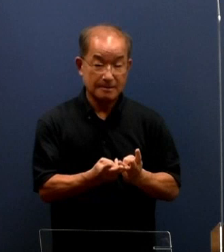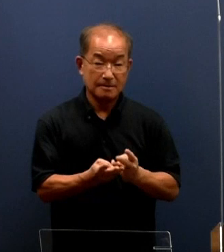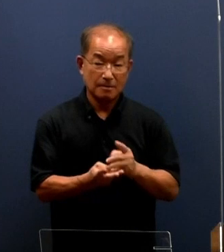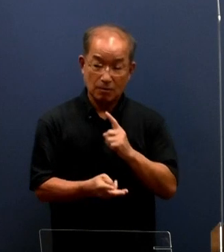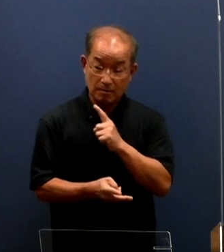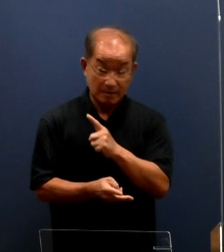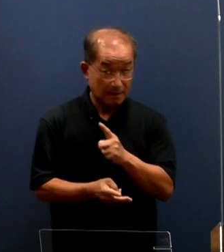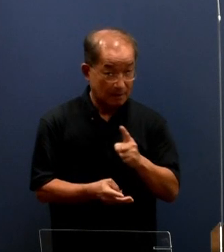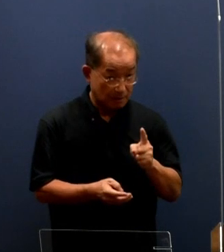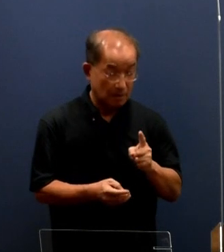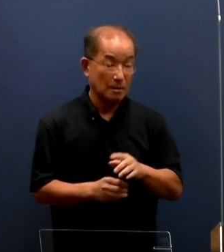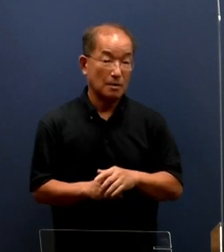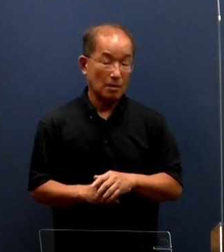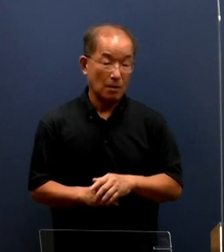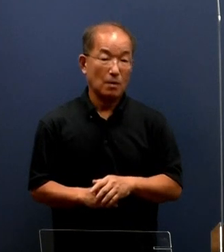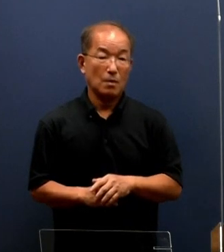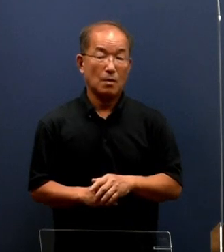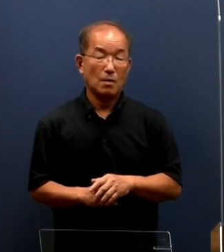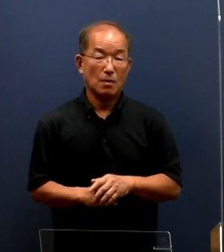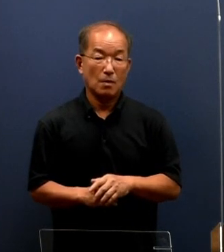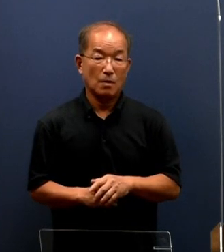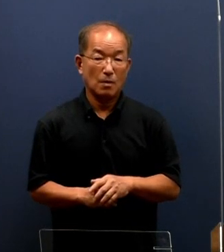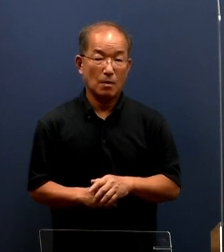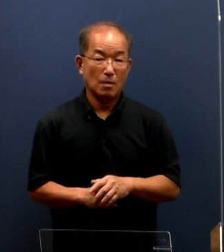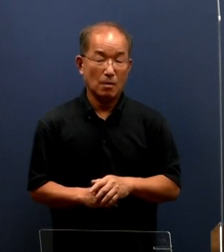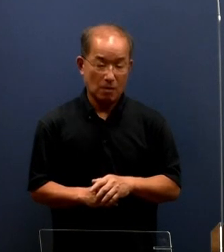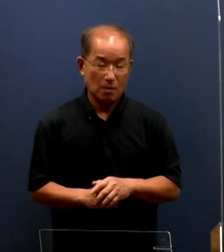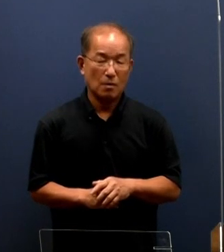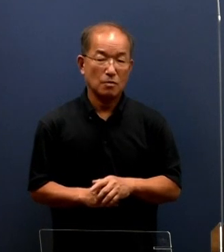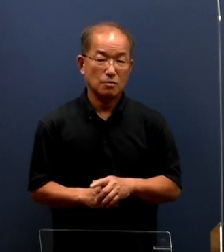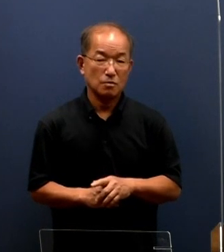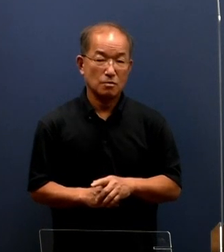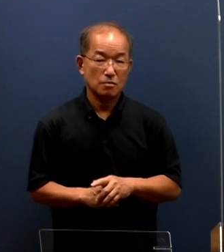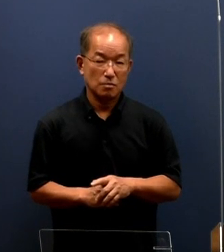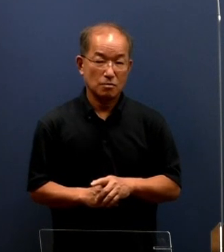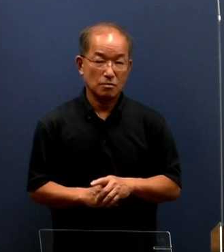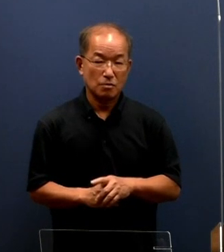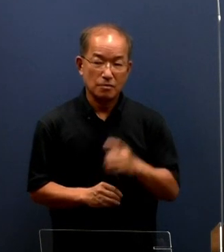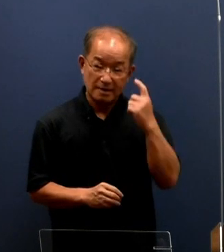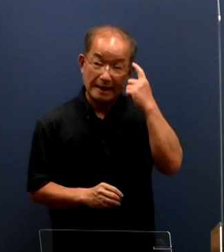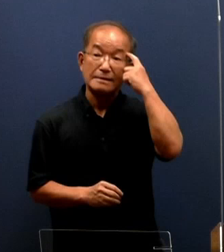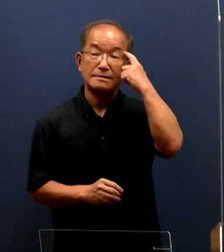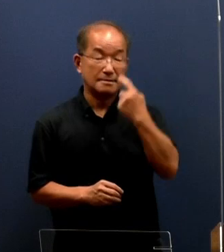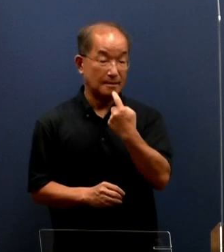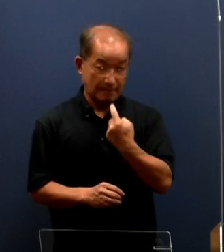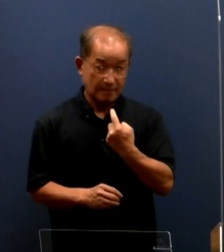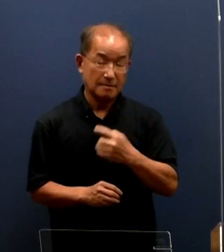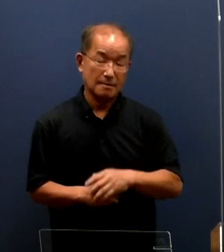と、そういうふうに感じざるを得ないというところであります。